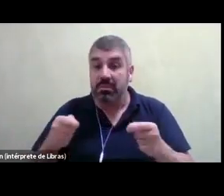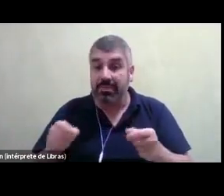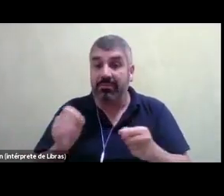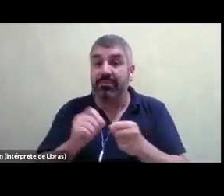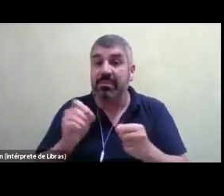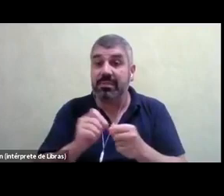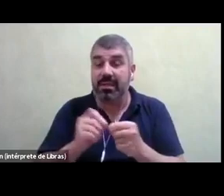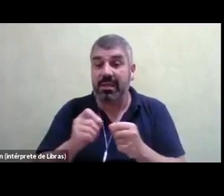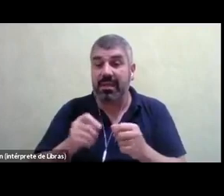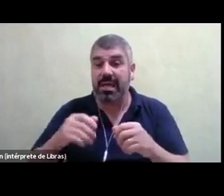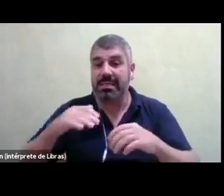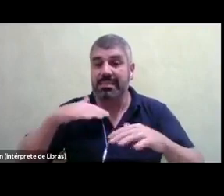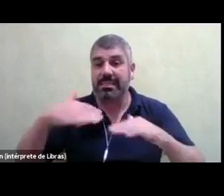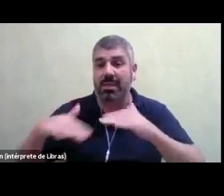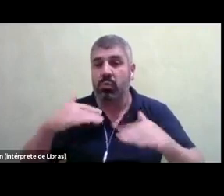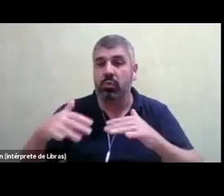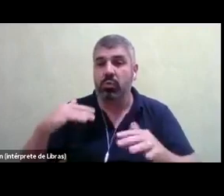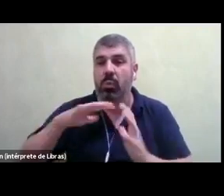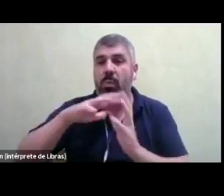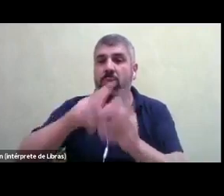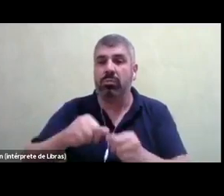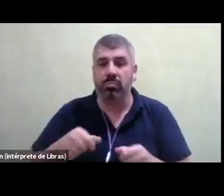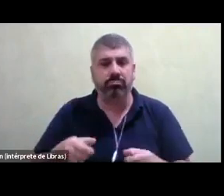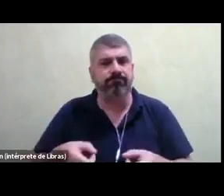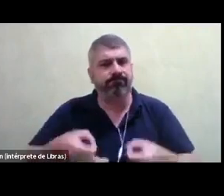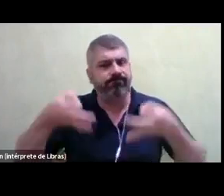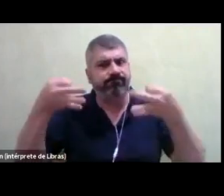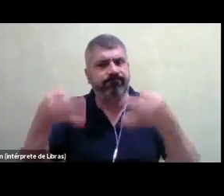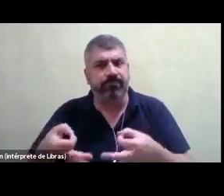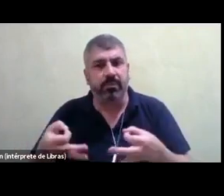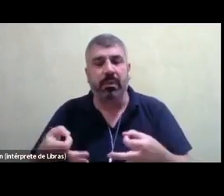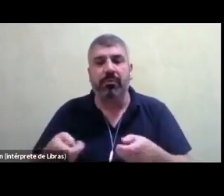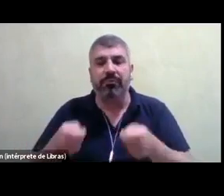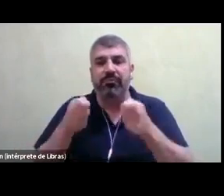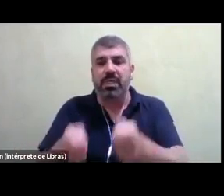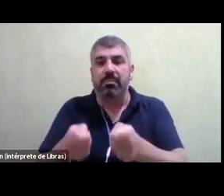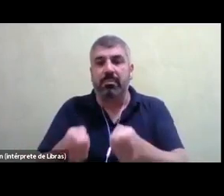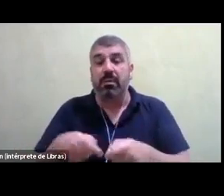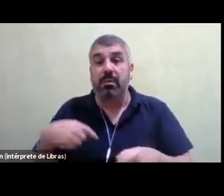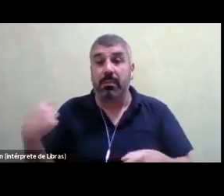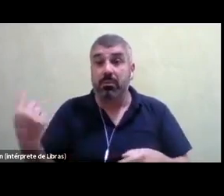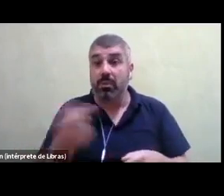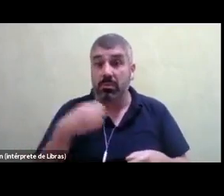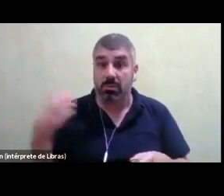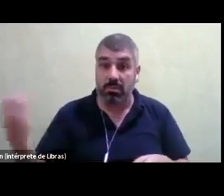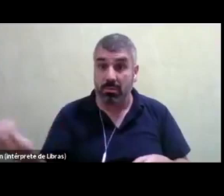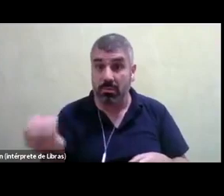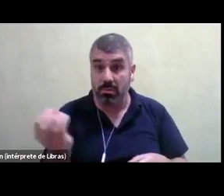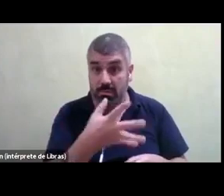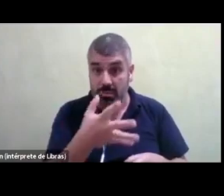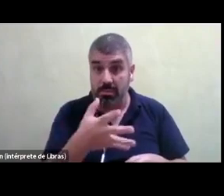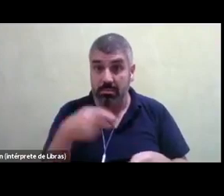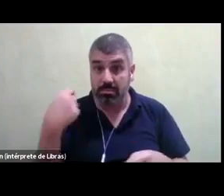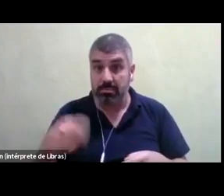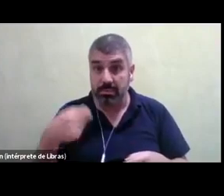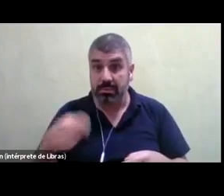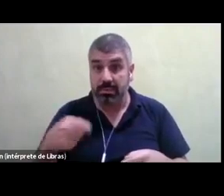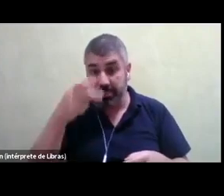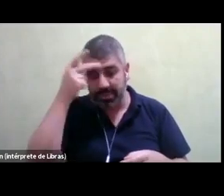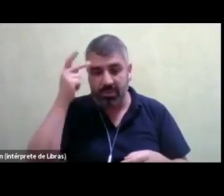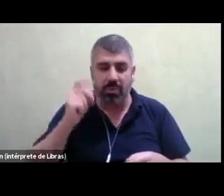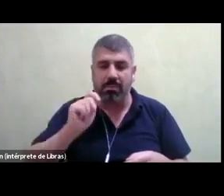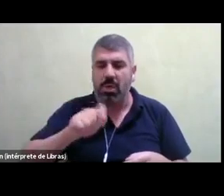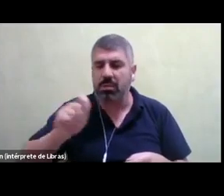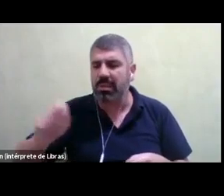com bastante consistência. E para que isso aconteça, é preciso que todas as pessoas tenham as suas